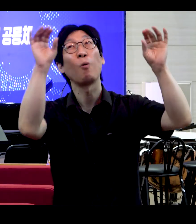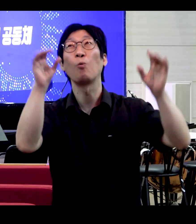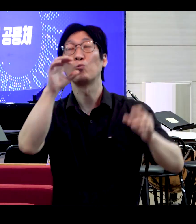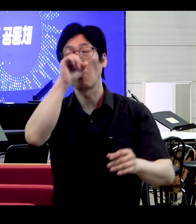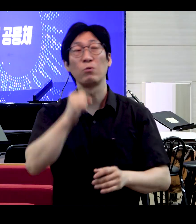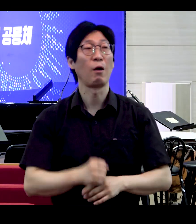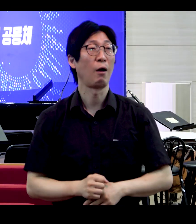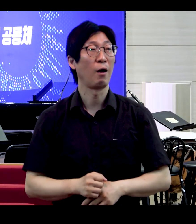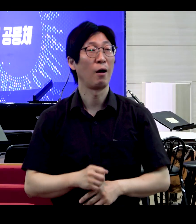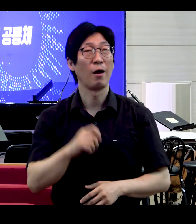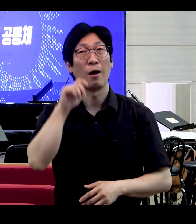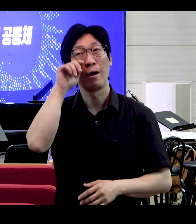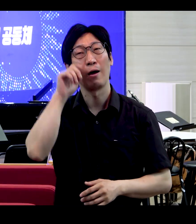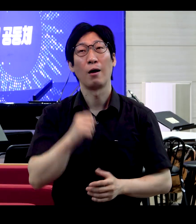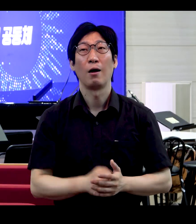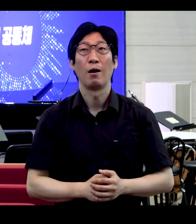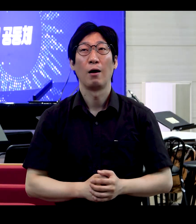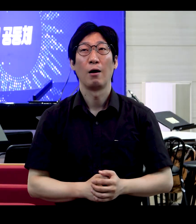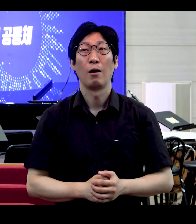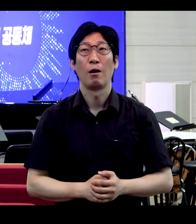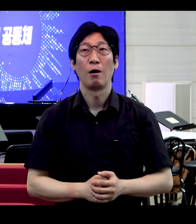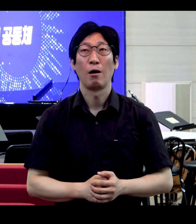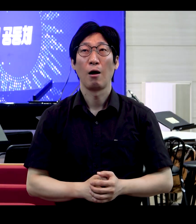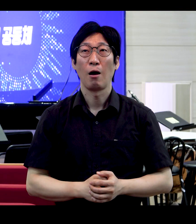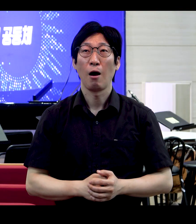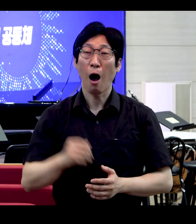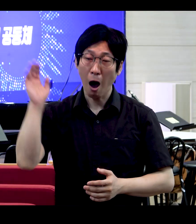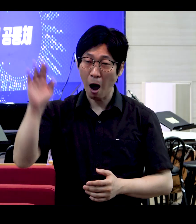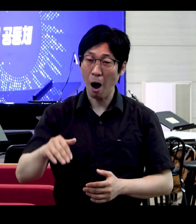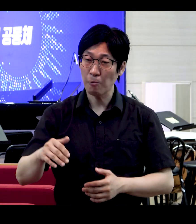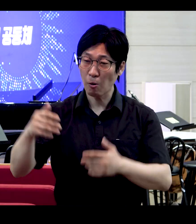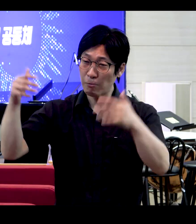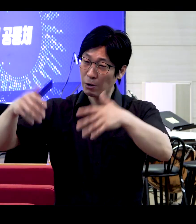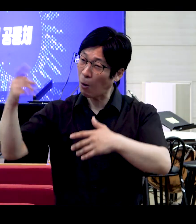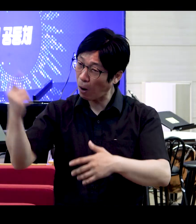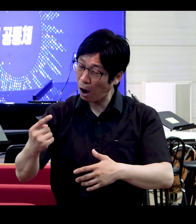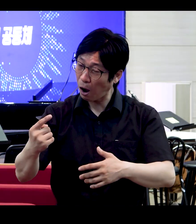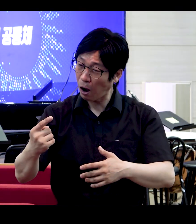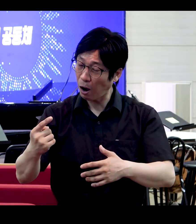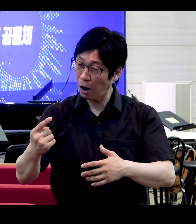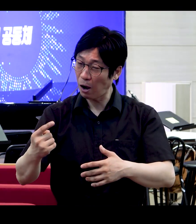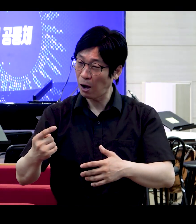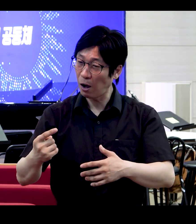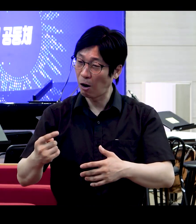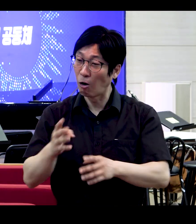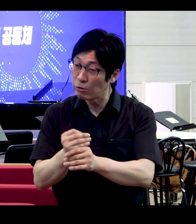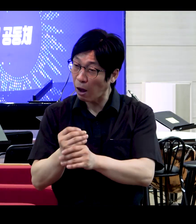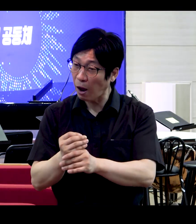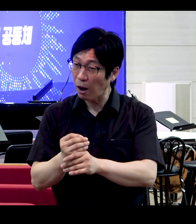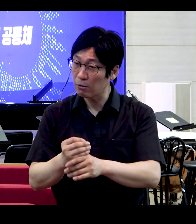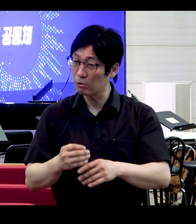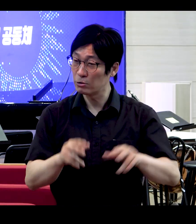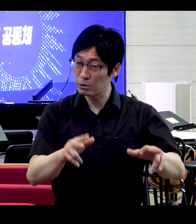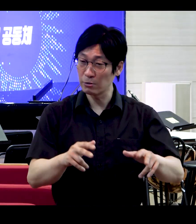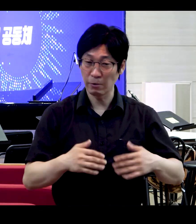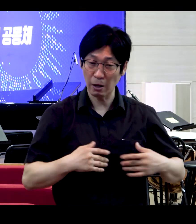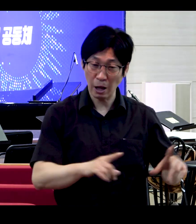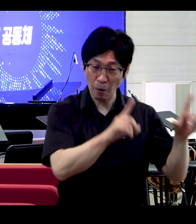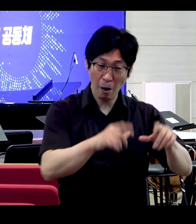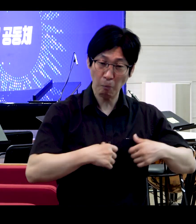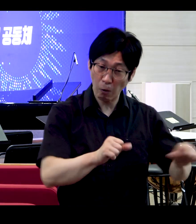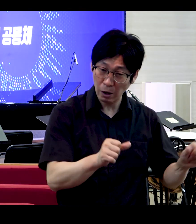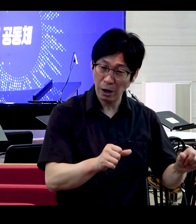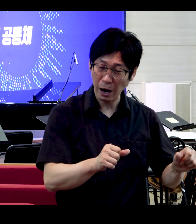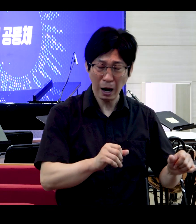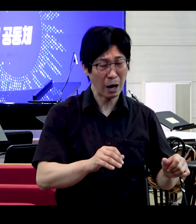뭐예요? 아니, 혹 있을지도 모르는 그것 때문에 지금 당장 중요한 걸 다 포기하고 거길 들어가?